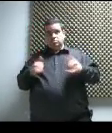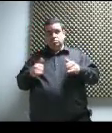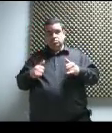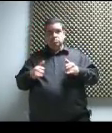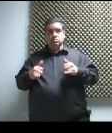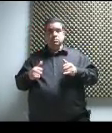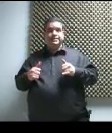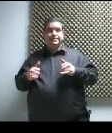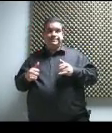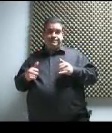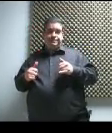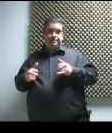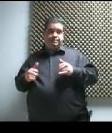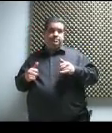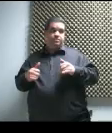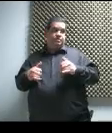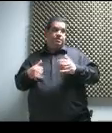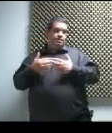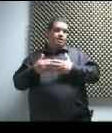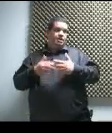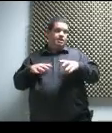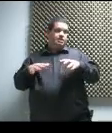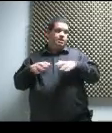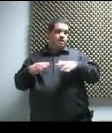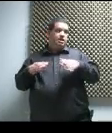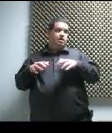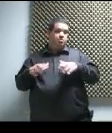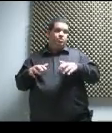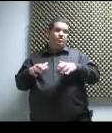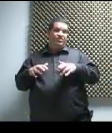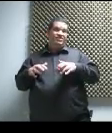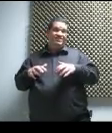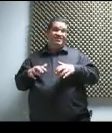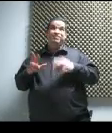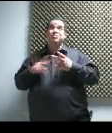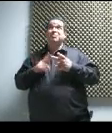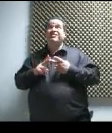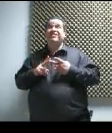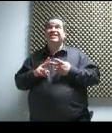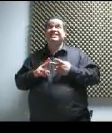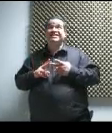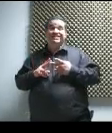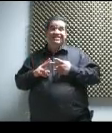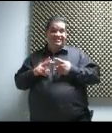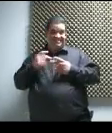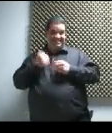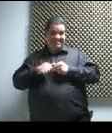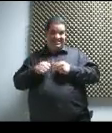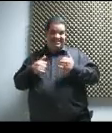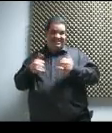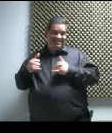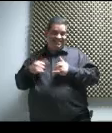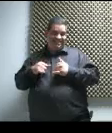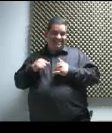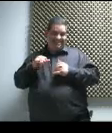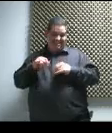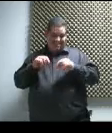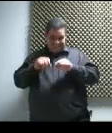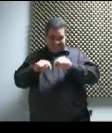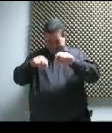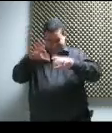en cualquier momento puede llegar el terremoto. Ah. Y entonces, tienen que Como el perfection. ¿Se ponen esos juegos? ¿Ah, sí? Que tú te vas